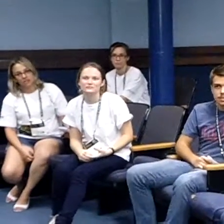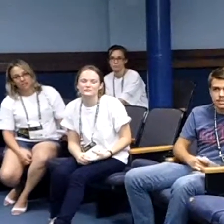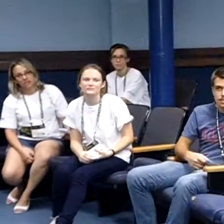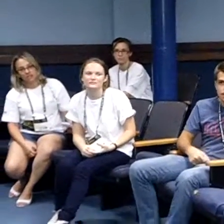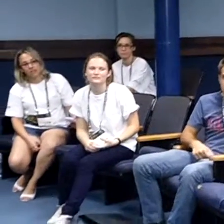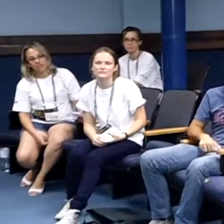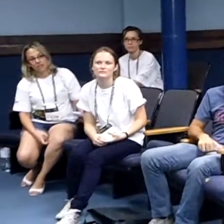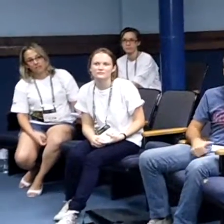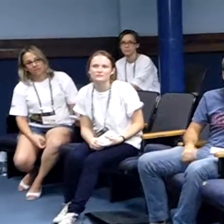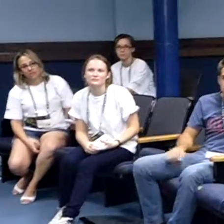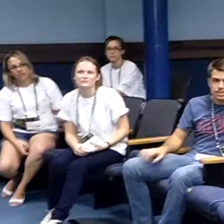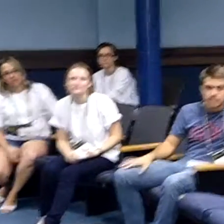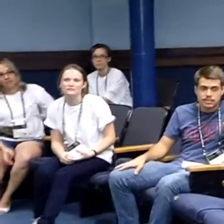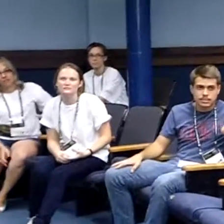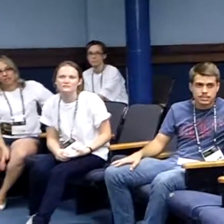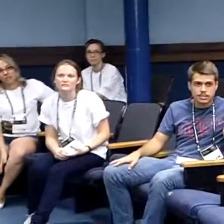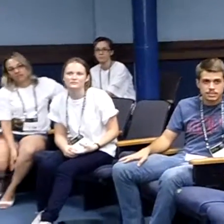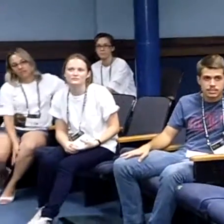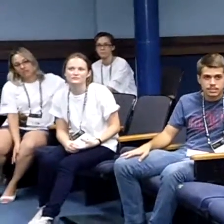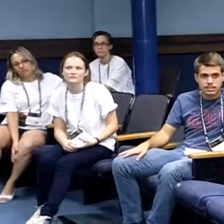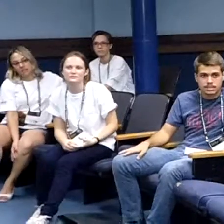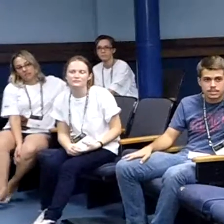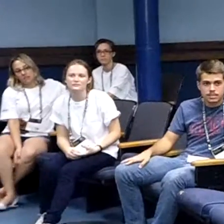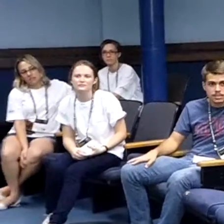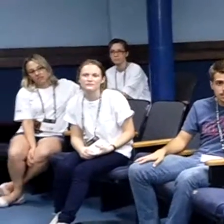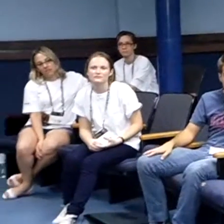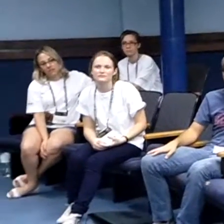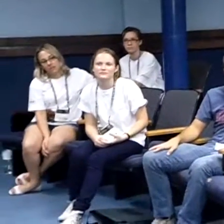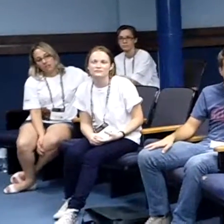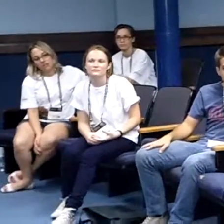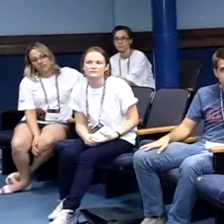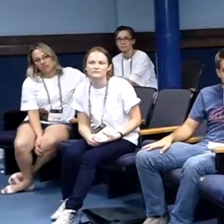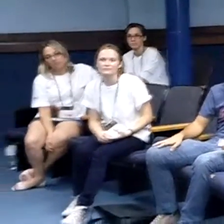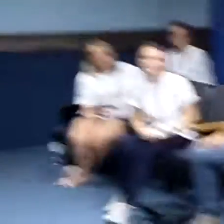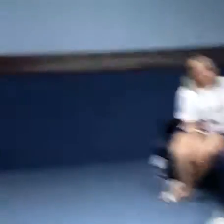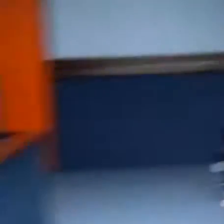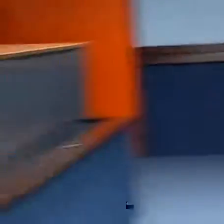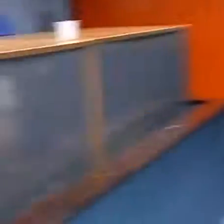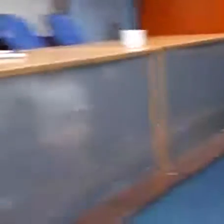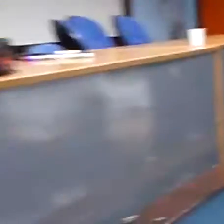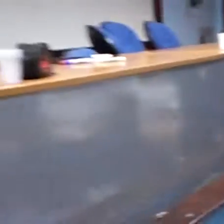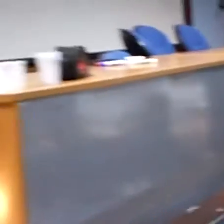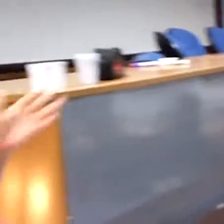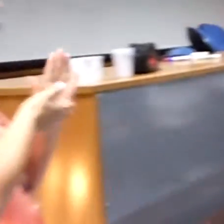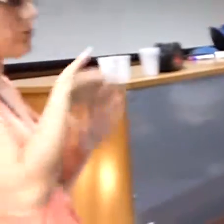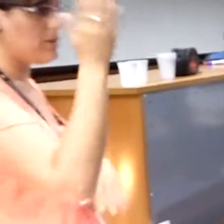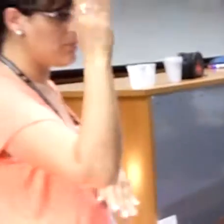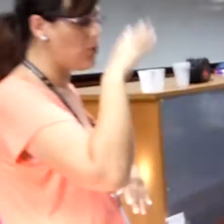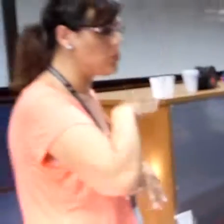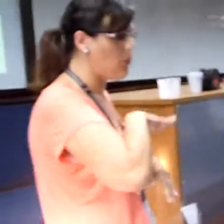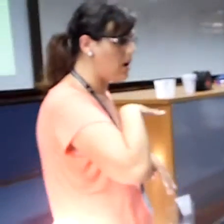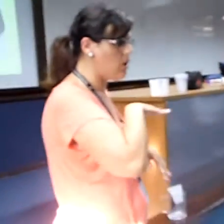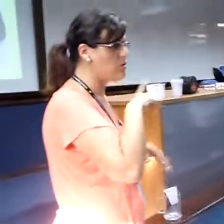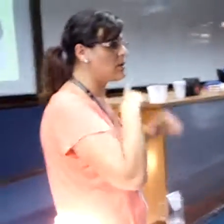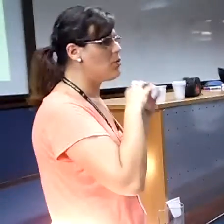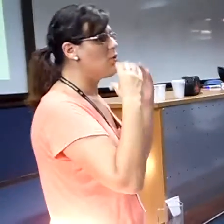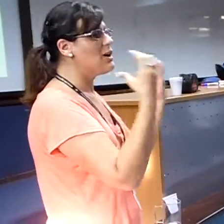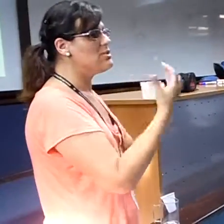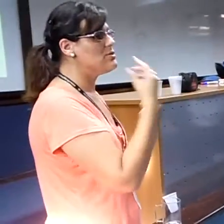Sim, claro, cada país tem a sua língua de sinais. São diferentes. Né? Tem, claro, que nós tivemos, eu viajei para